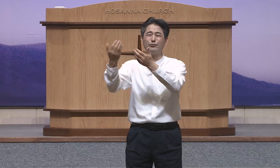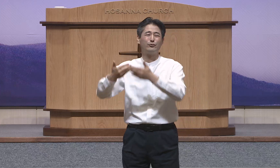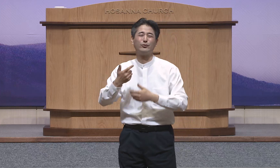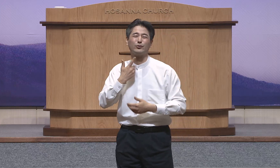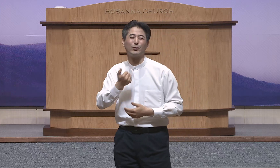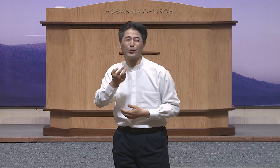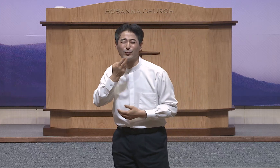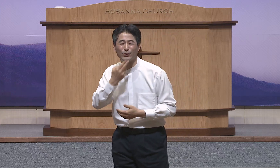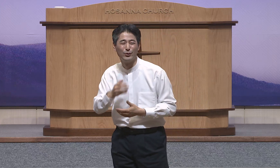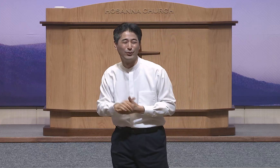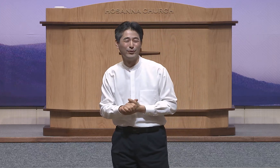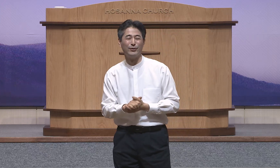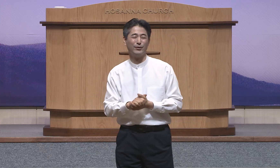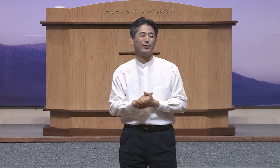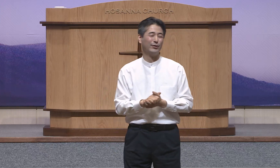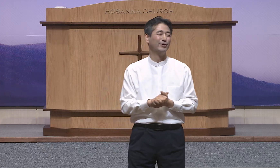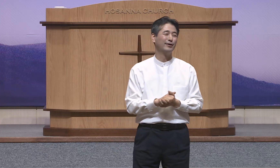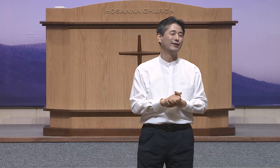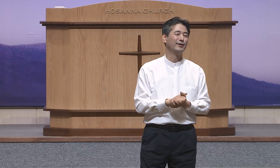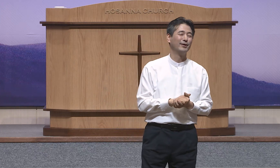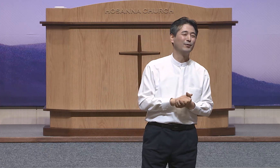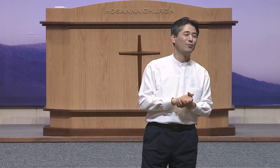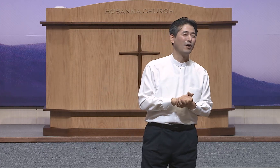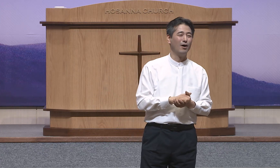학교에서 음악을 배워본 적이 없습니다.